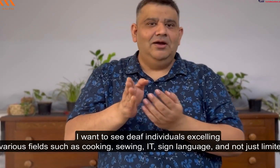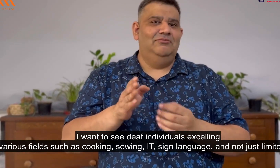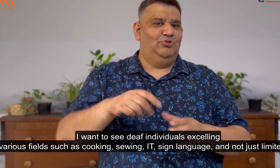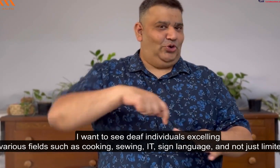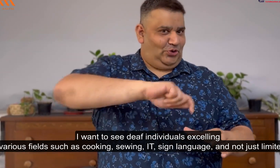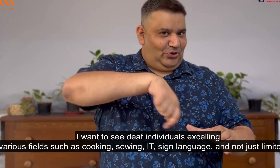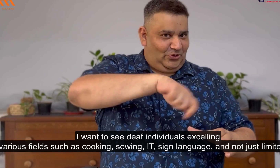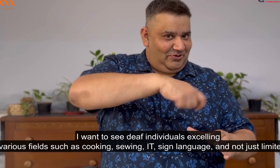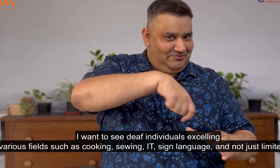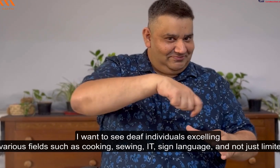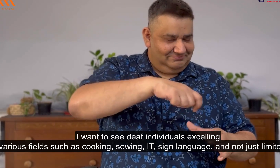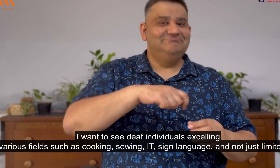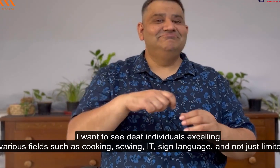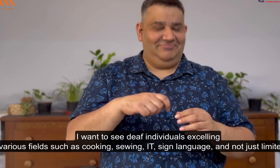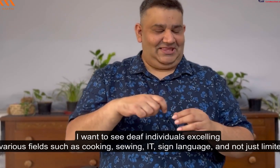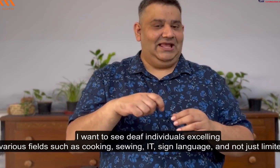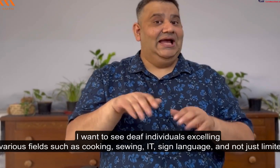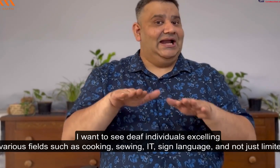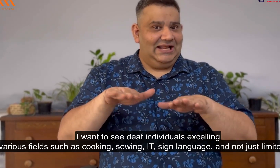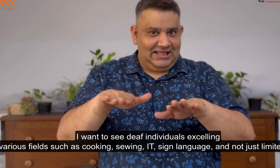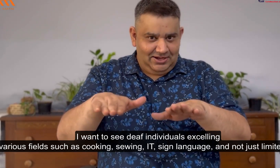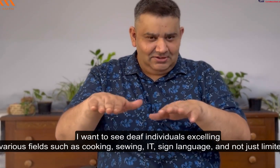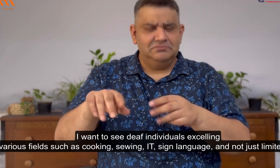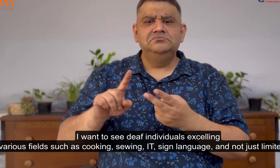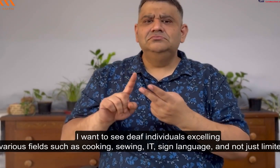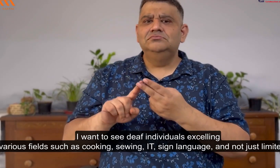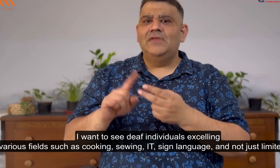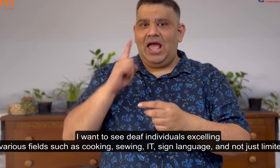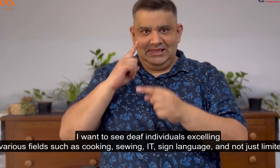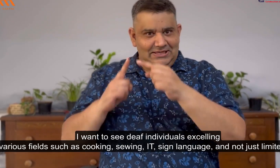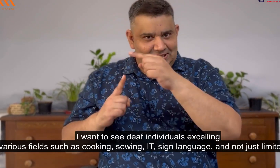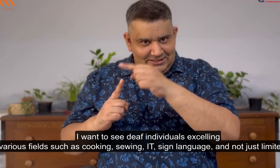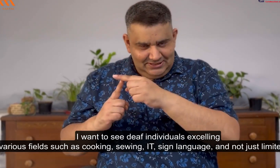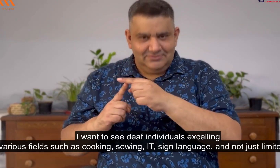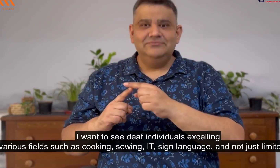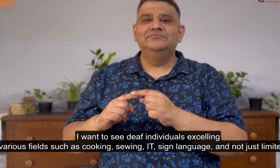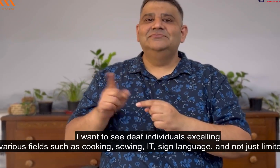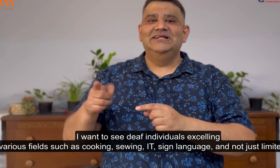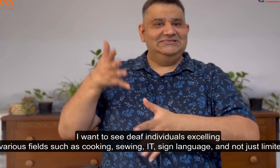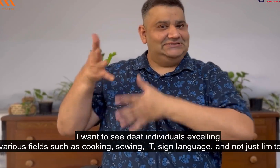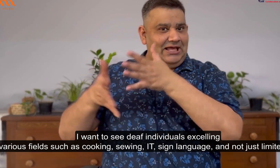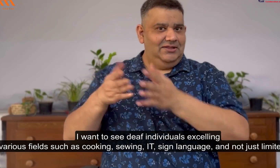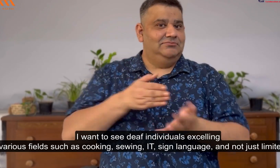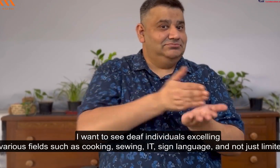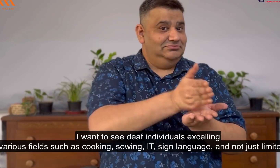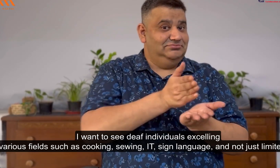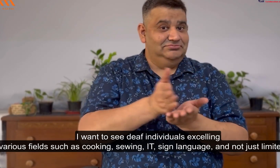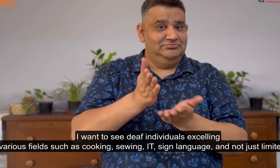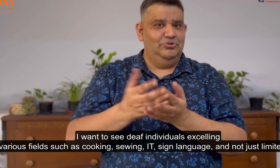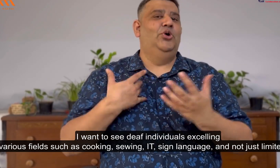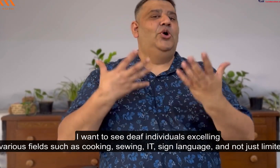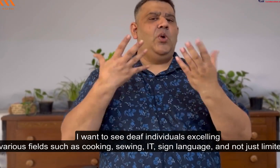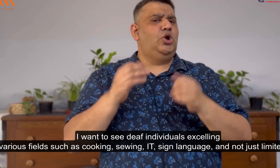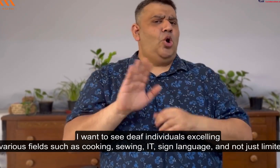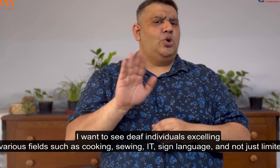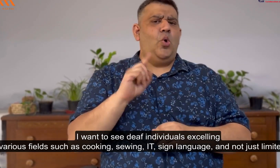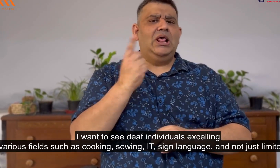आईटी, सांकेतिक भाषा जैसे विभिन्न क्षेत्रों में उत्कृष्ट प्रदर्शन करते हुए देखना चाहता हूँ। यह इसीलिए